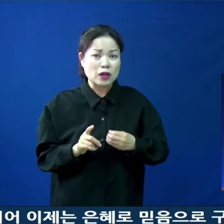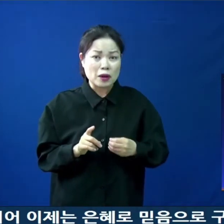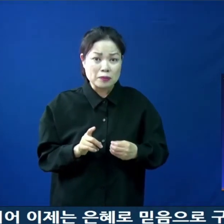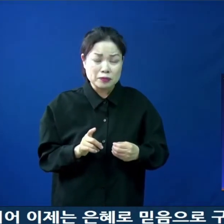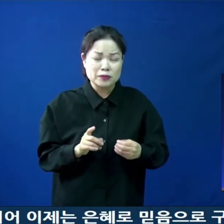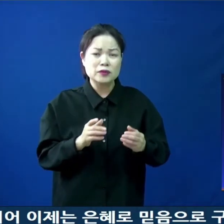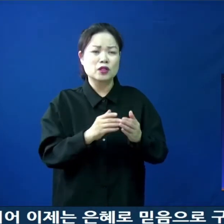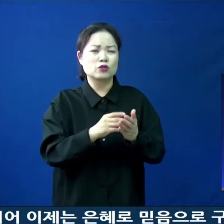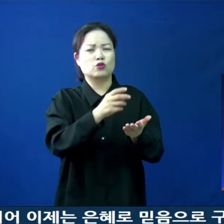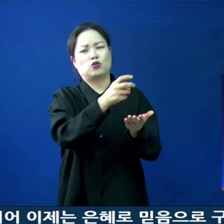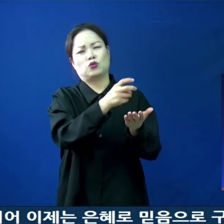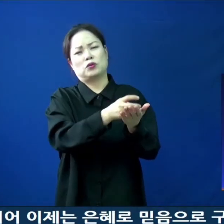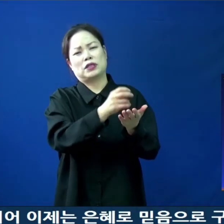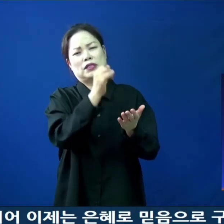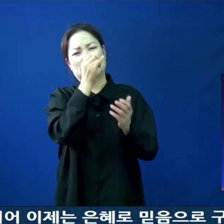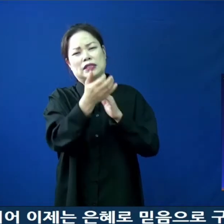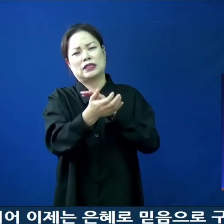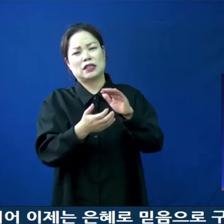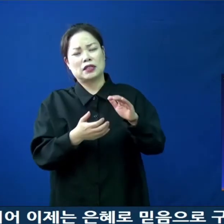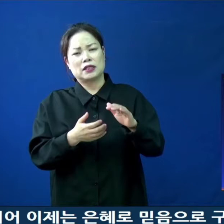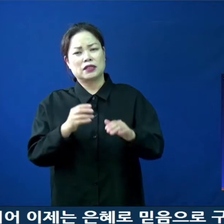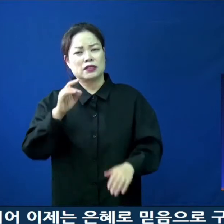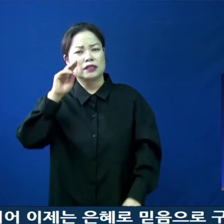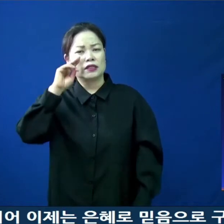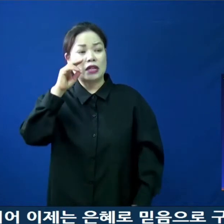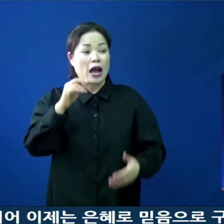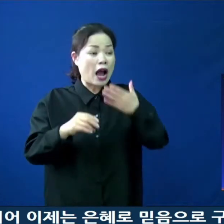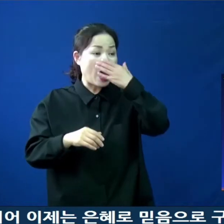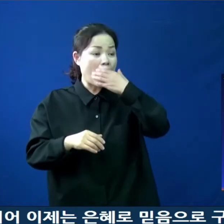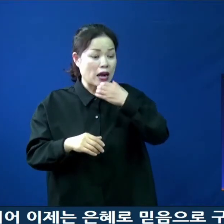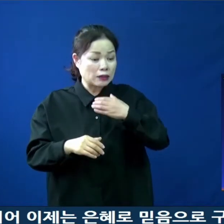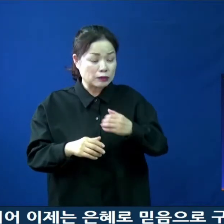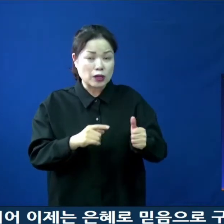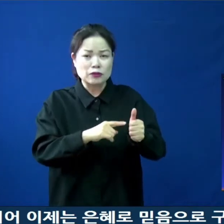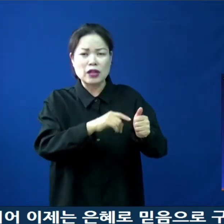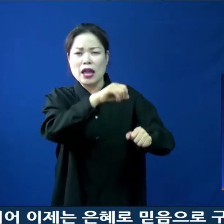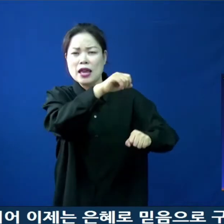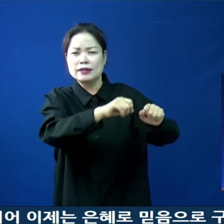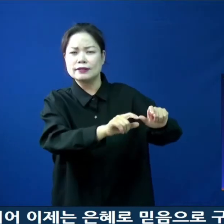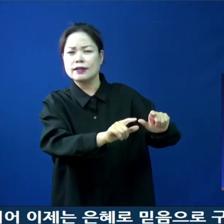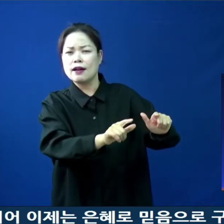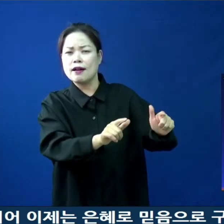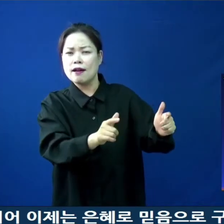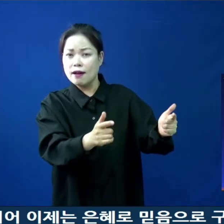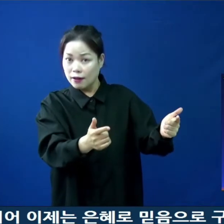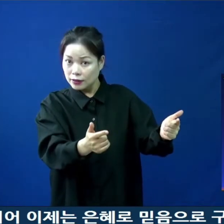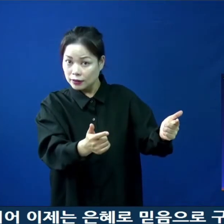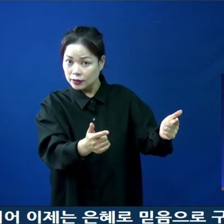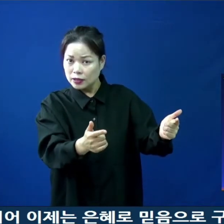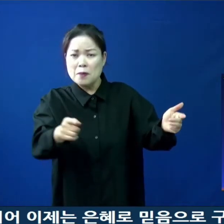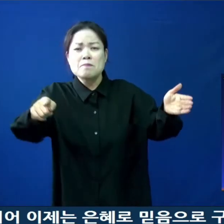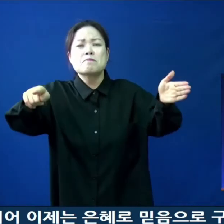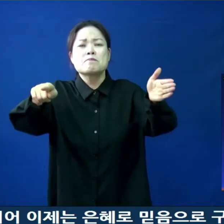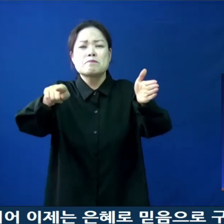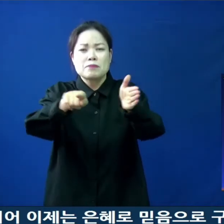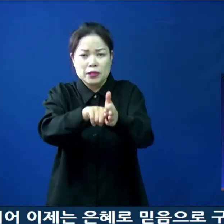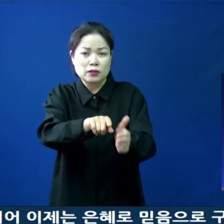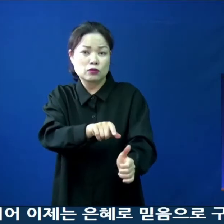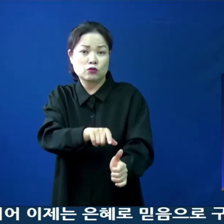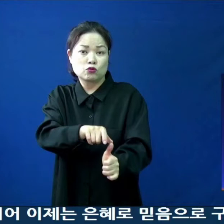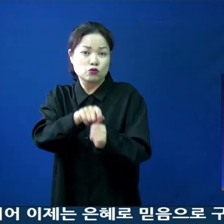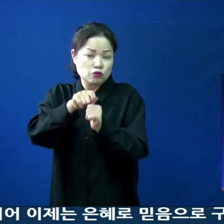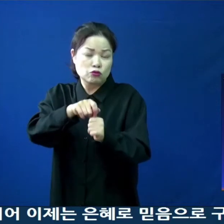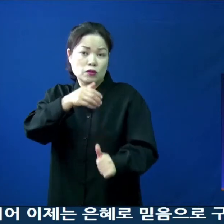아브라함조차도, 율법이 있기 전에 아브라함조차도 행위가 아니라 믿음으로